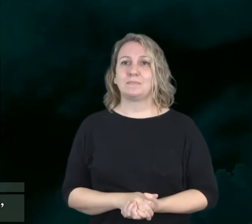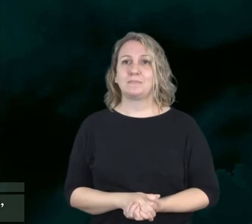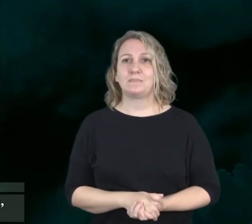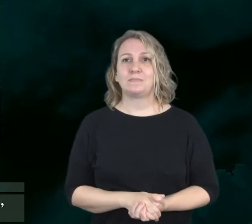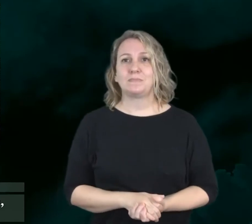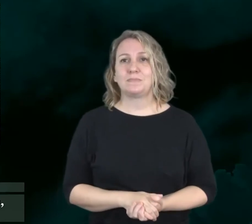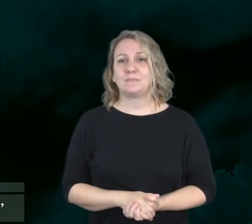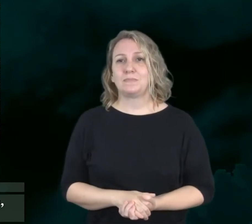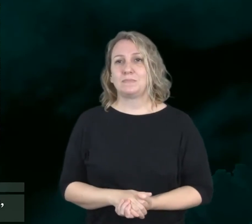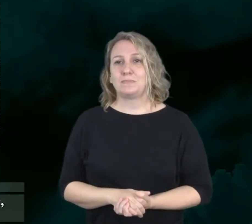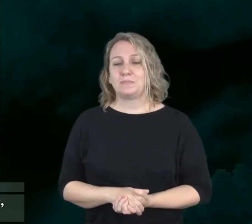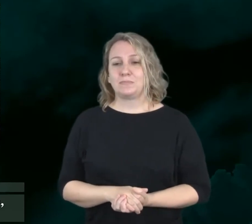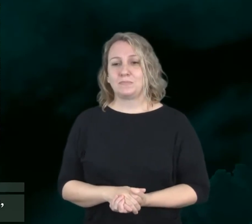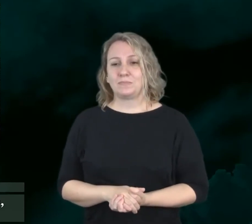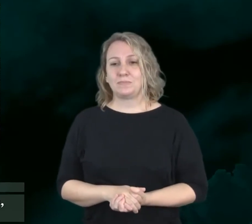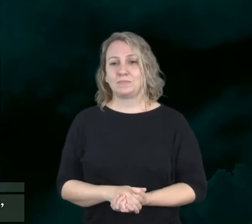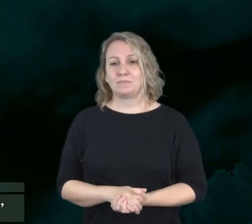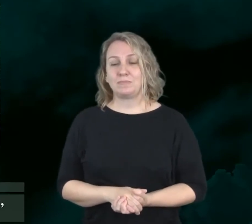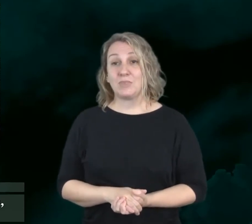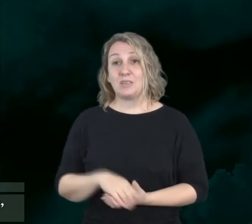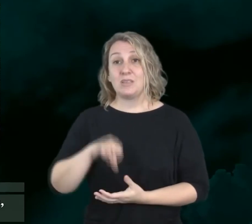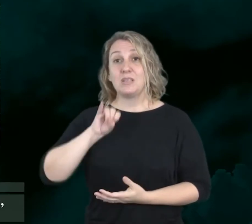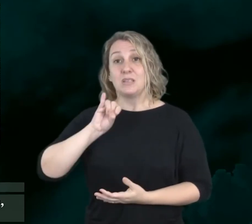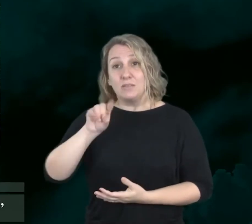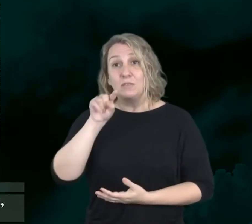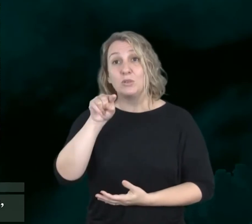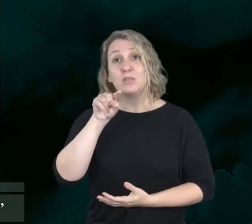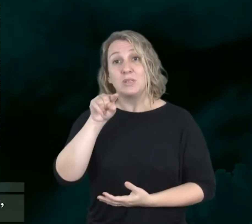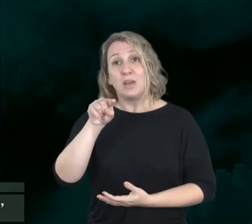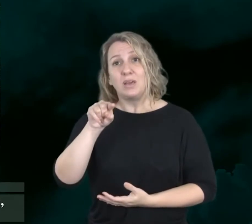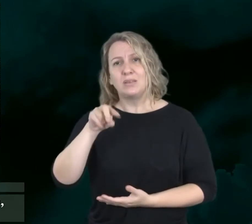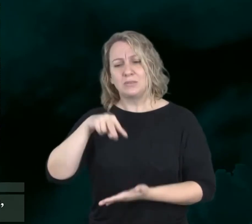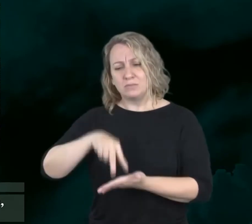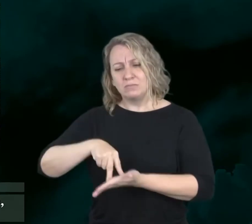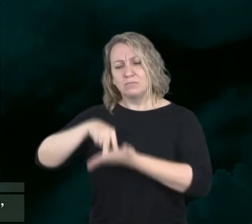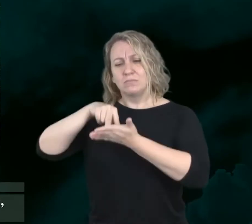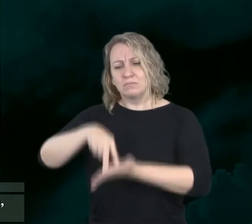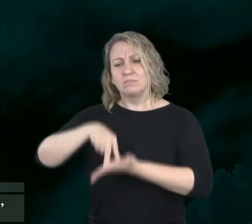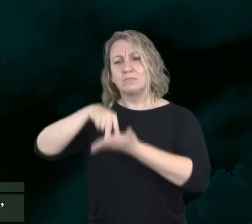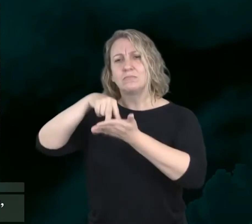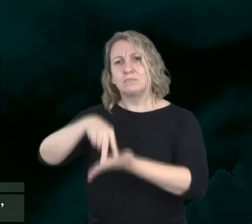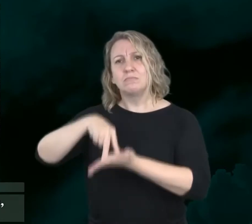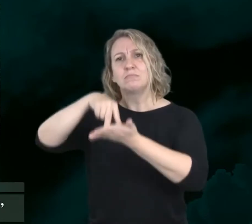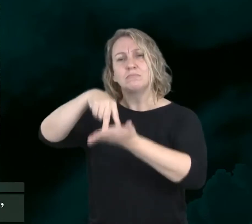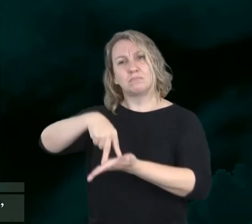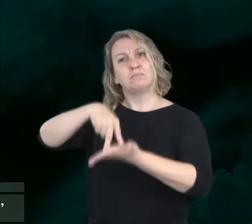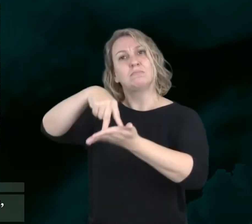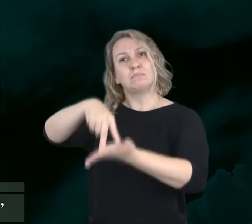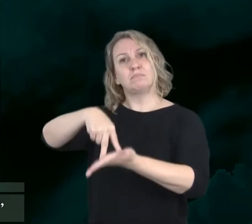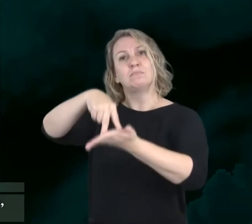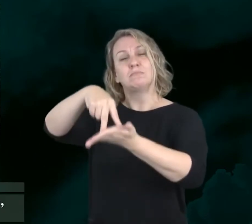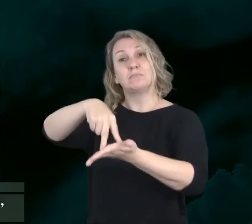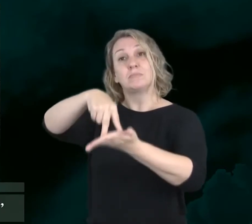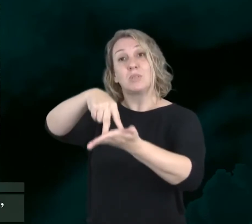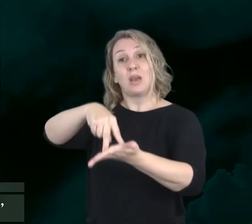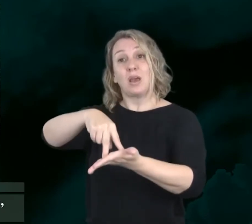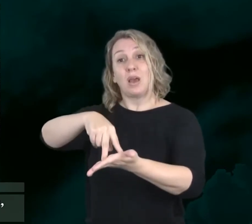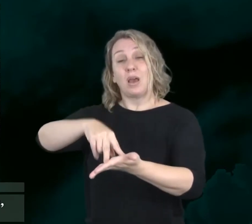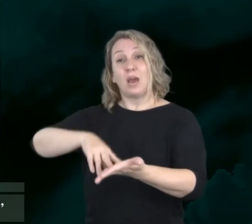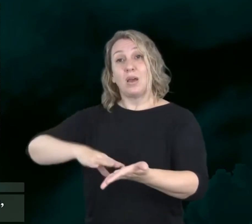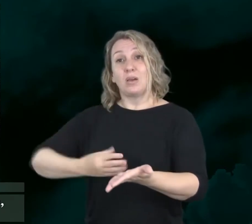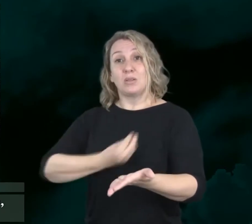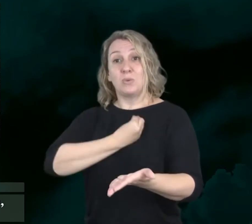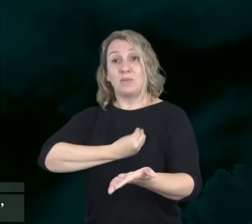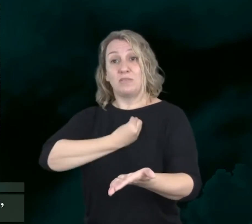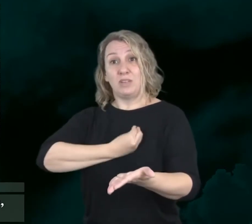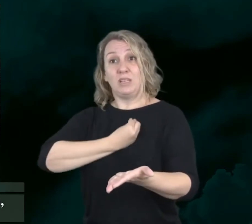Então, você perseverando, você vai ser aprovado. Ou o seu caráter vai ser aprovado.